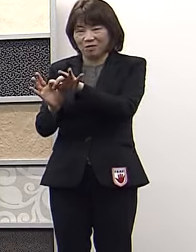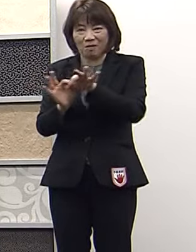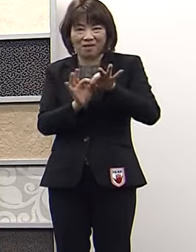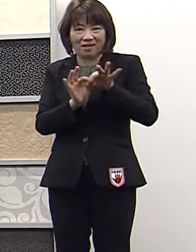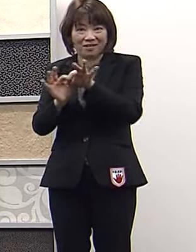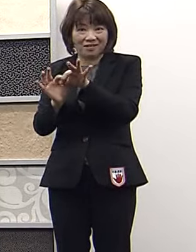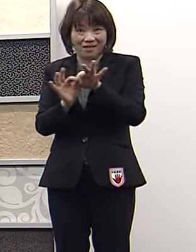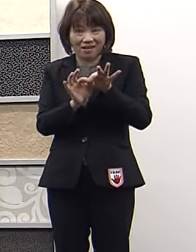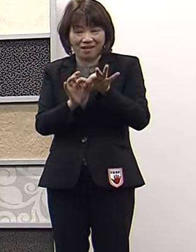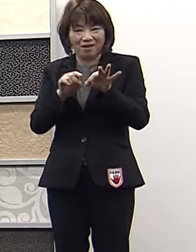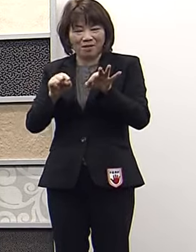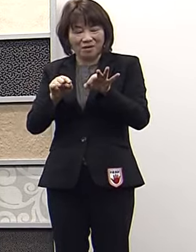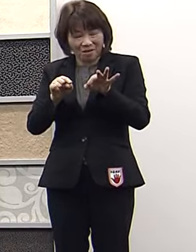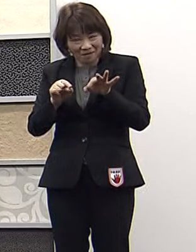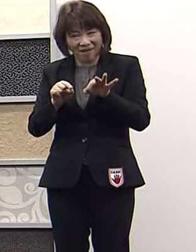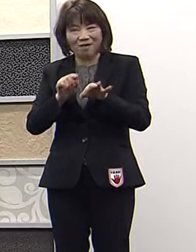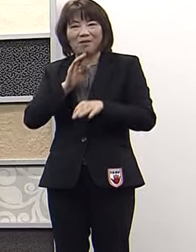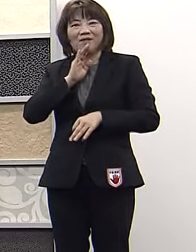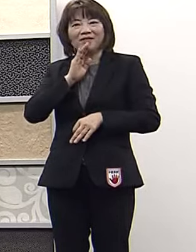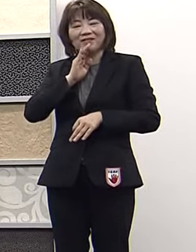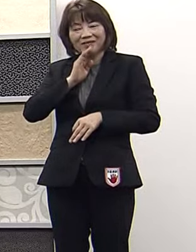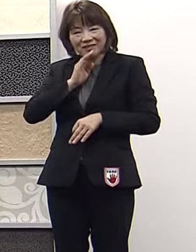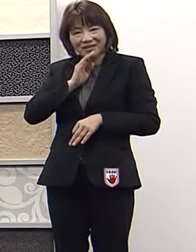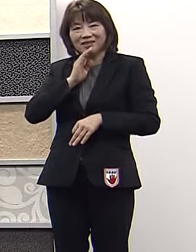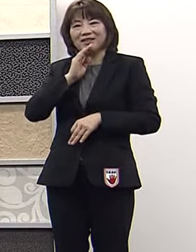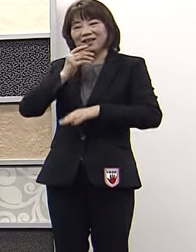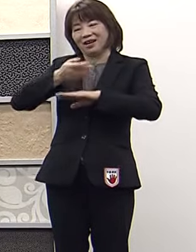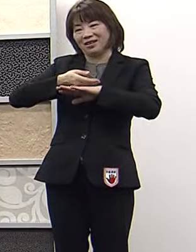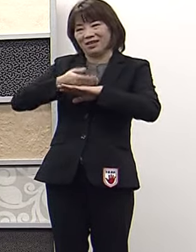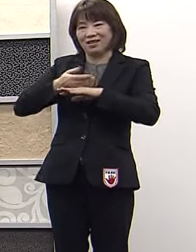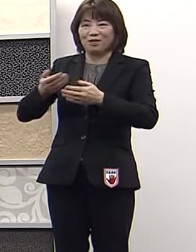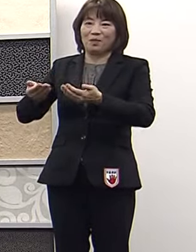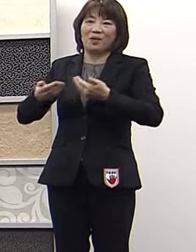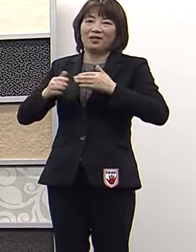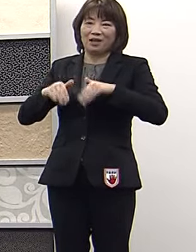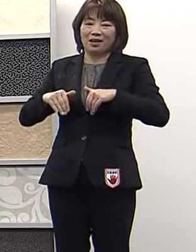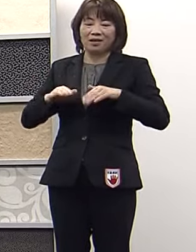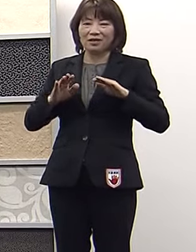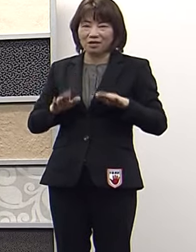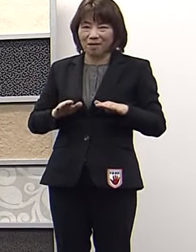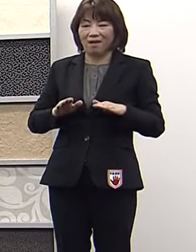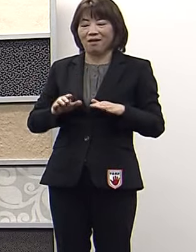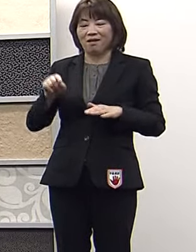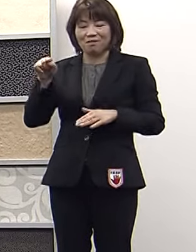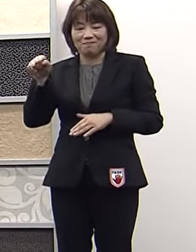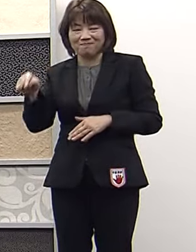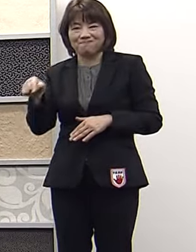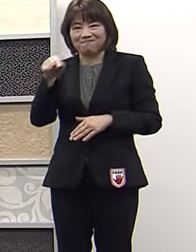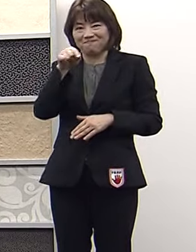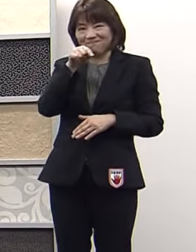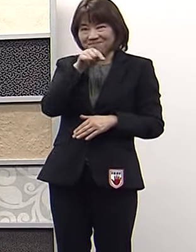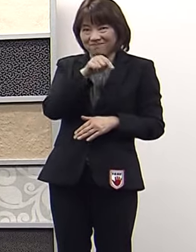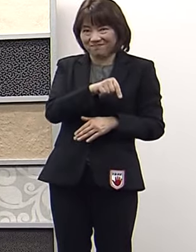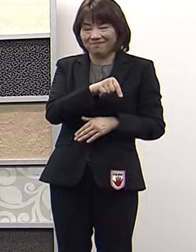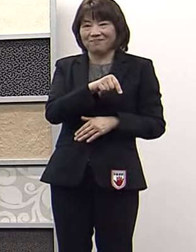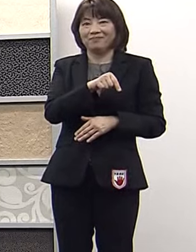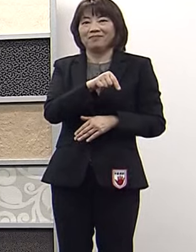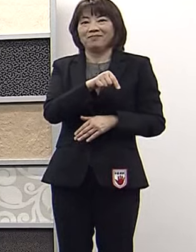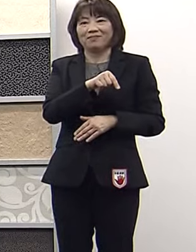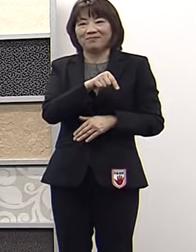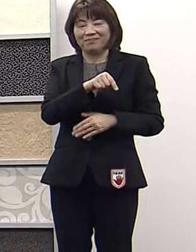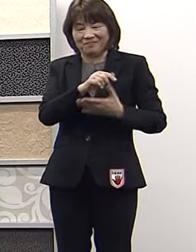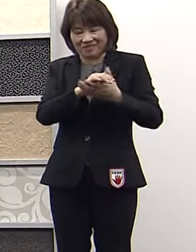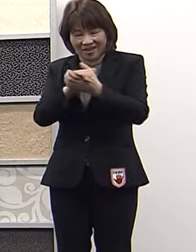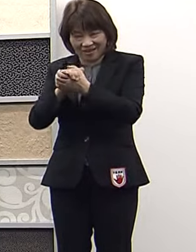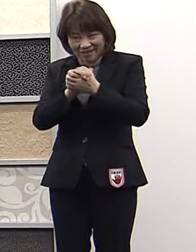まあ、大変その温かいお気持ちを向けていただき、まあ、おかげさまをもちまして今山梨県と静岡県はですね、本当に